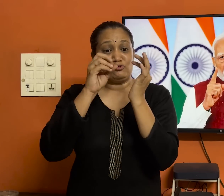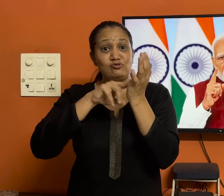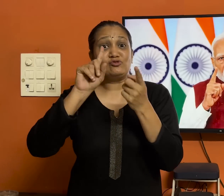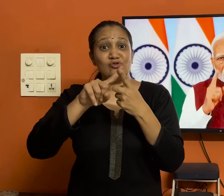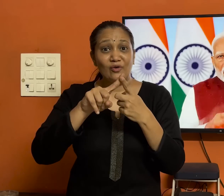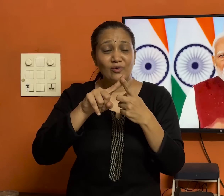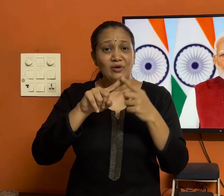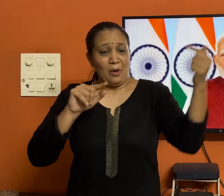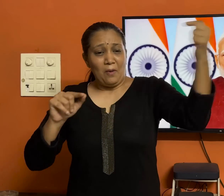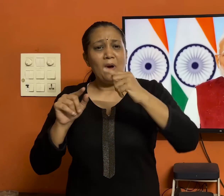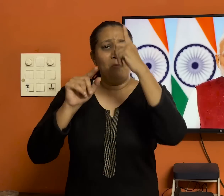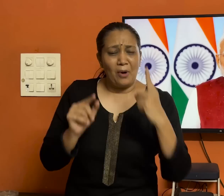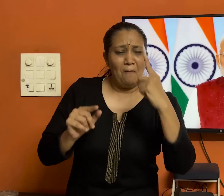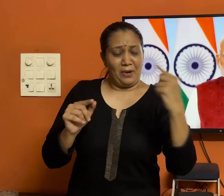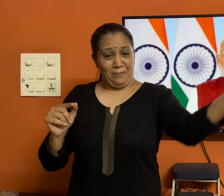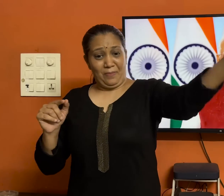पाकिस्तान की मिसाइलें